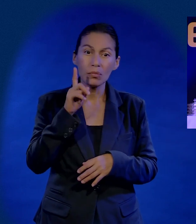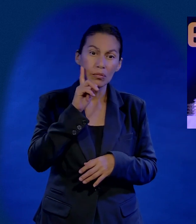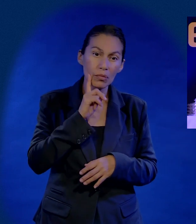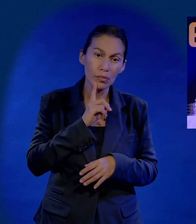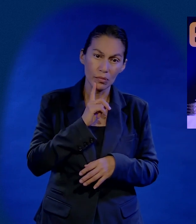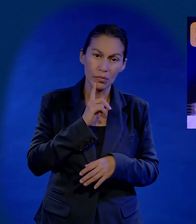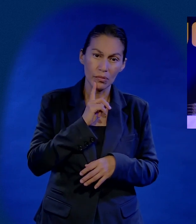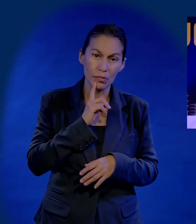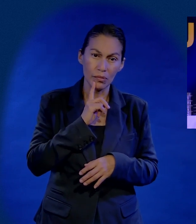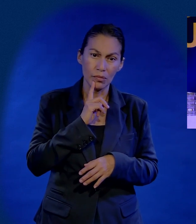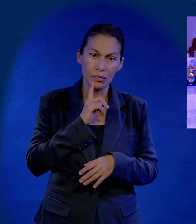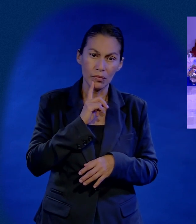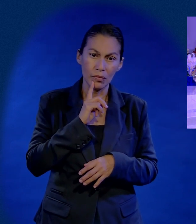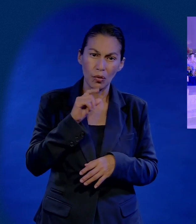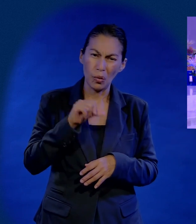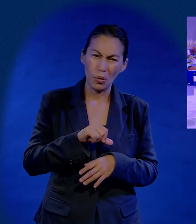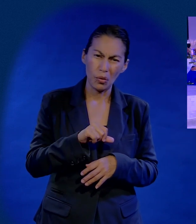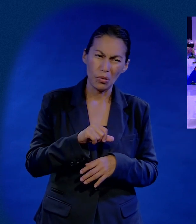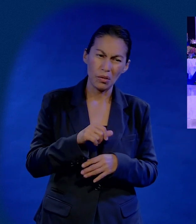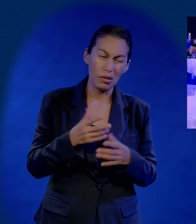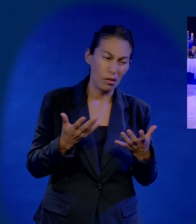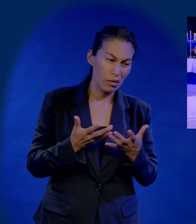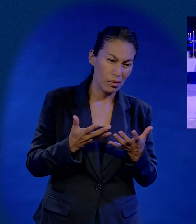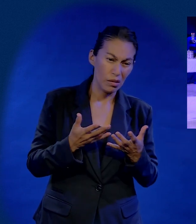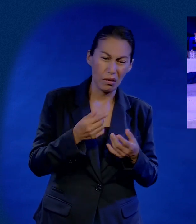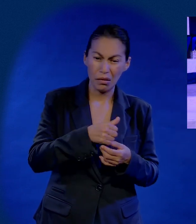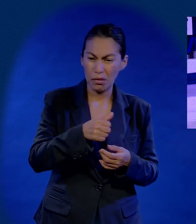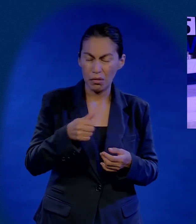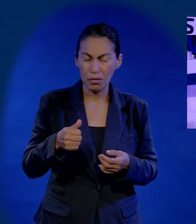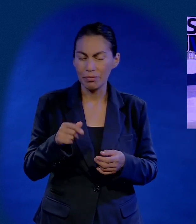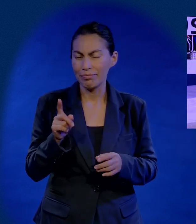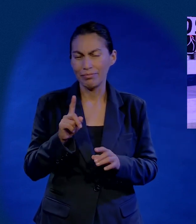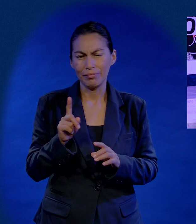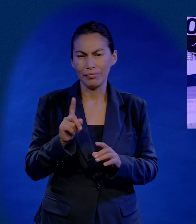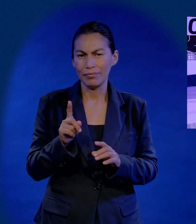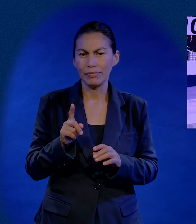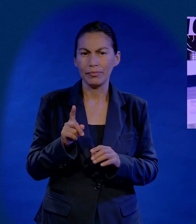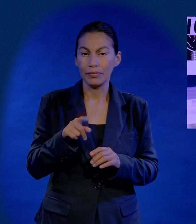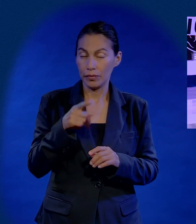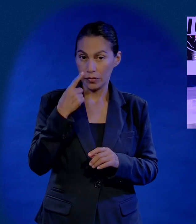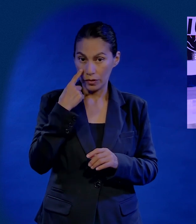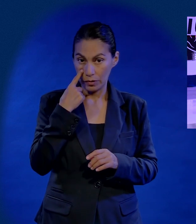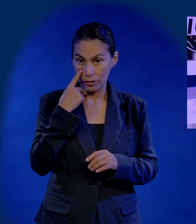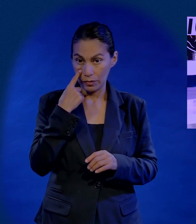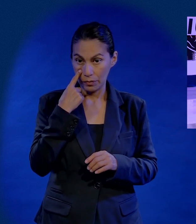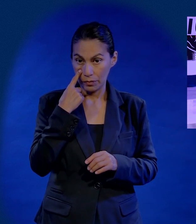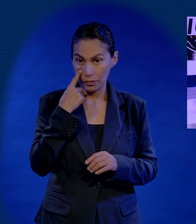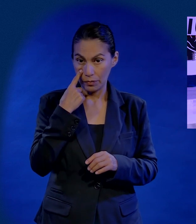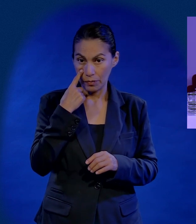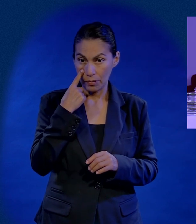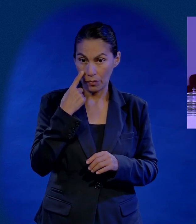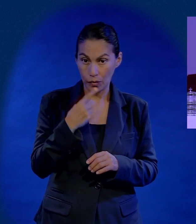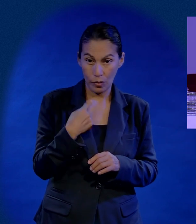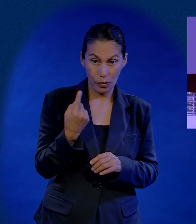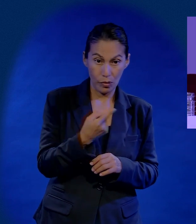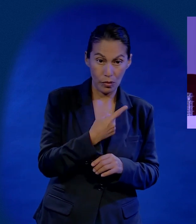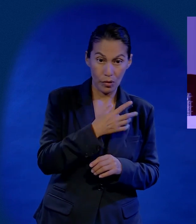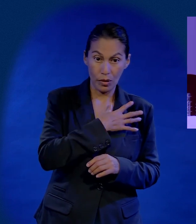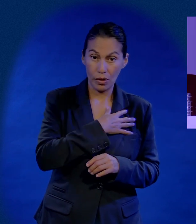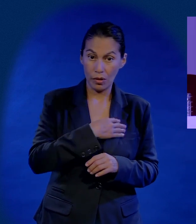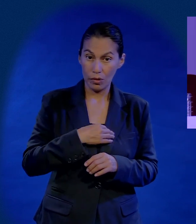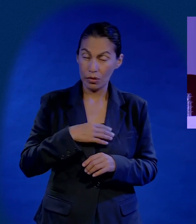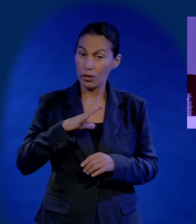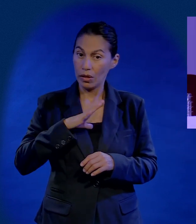trabajemos. Hablo de hombres y de mujeres. Hoy yo no quiero hablar de roles, ni mucho menos, ni me voy a meter en ese lío, pero les voy a decir una